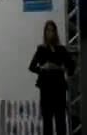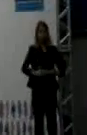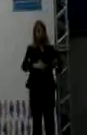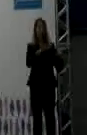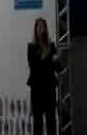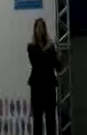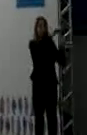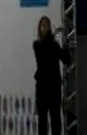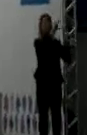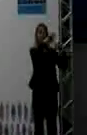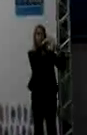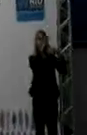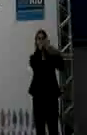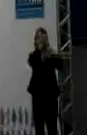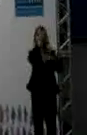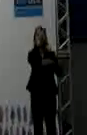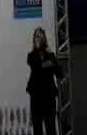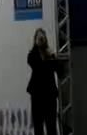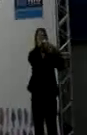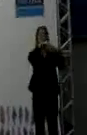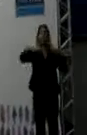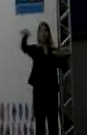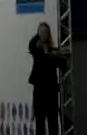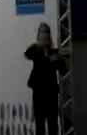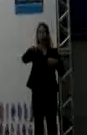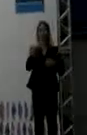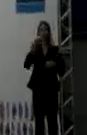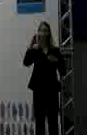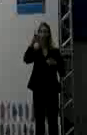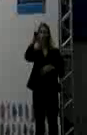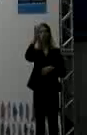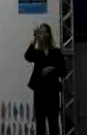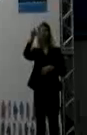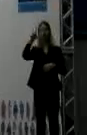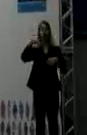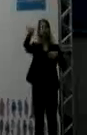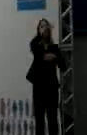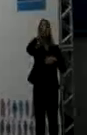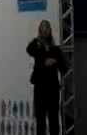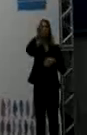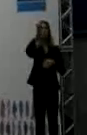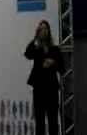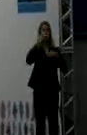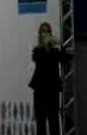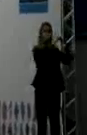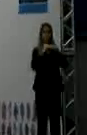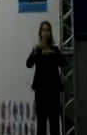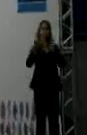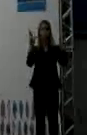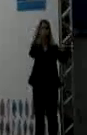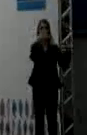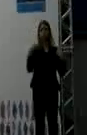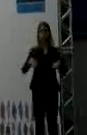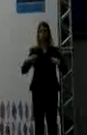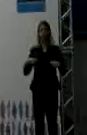Então, é importante fazer a defesa do SUS integral, equânime, em todas as regiões da cidade. Então, o SUS é uma bandeira feminista.